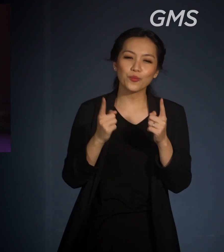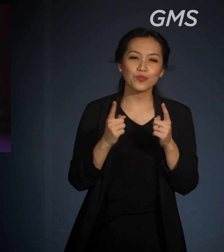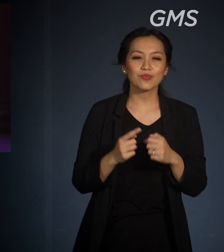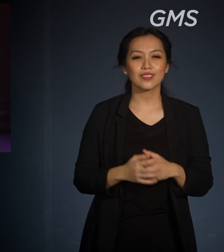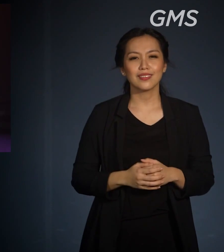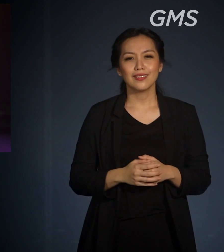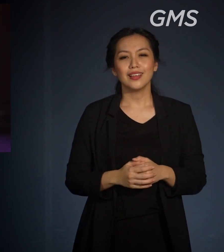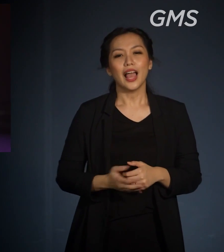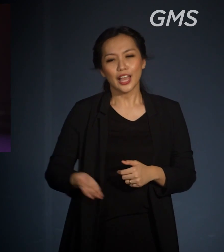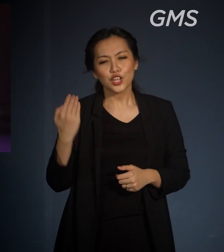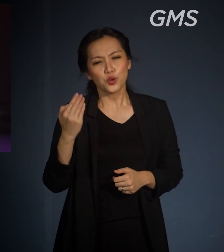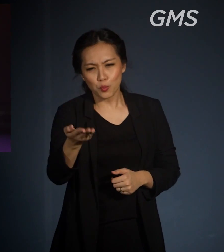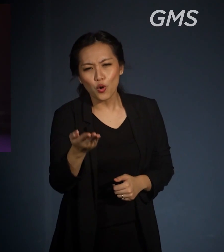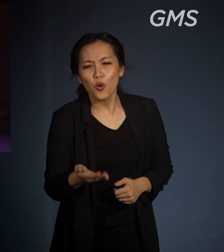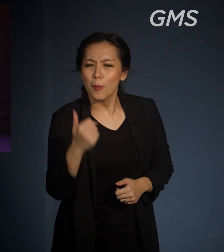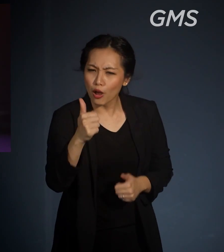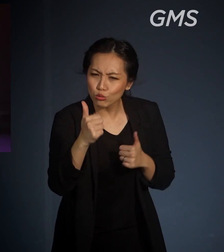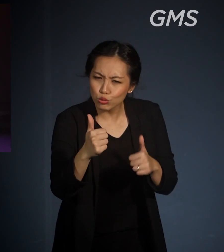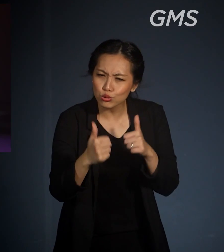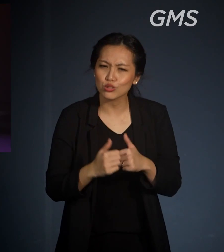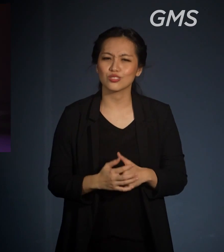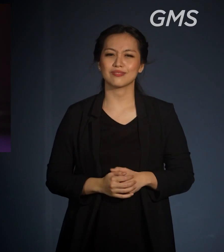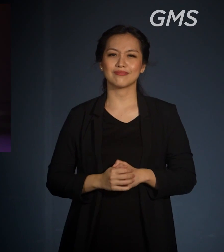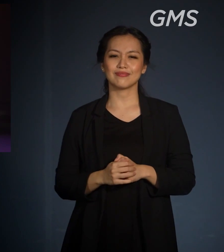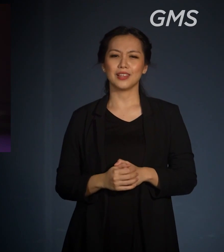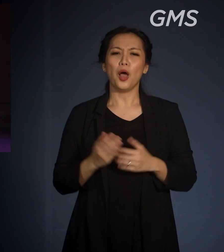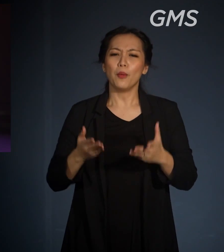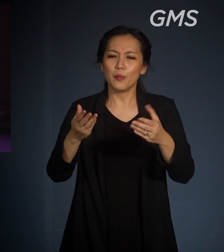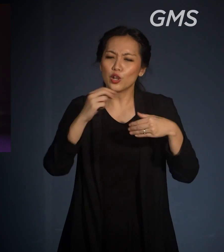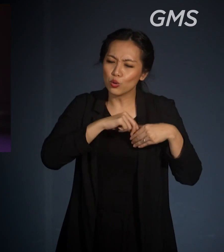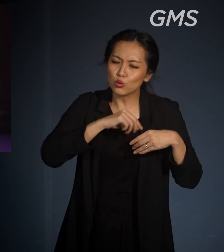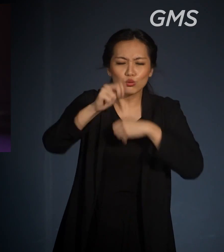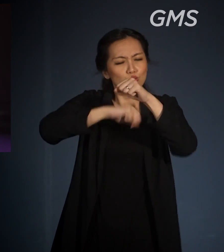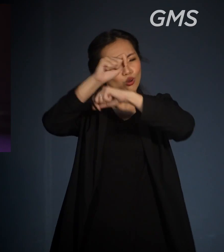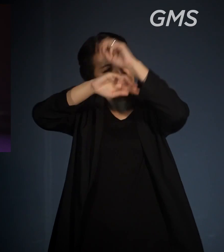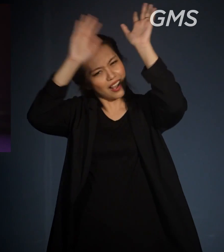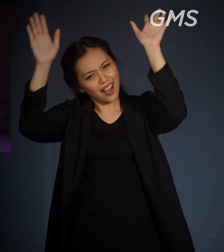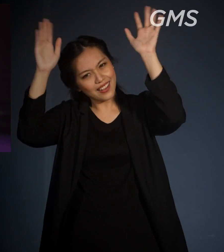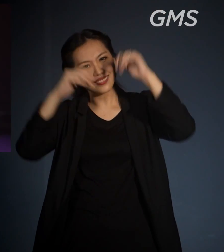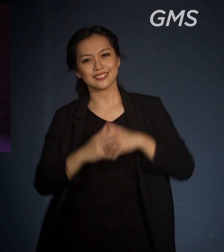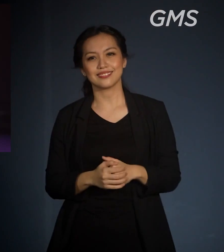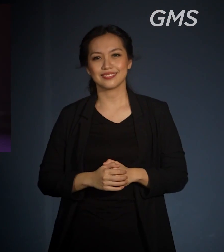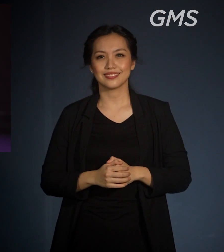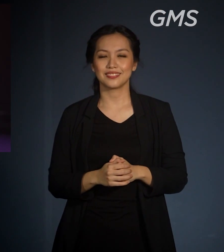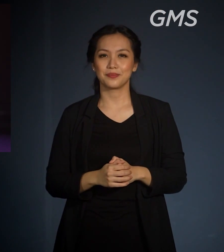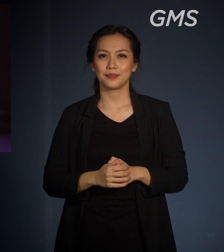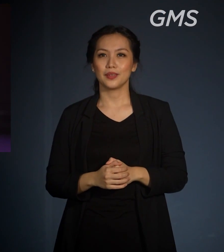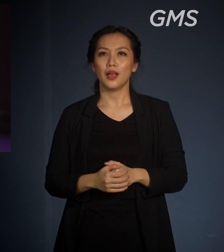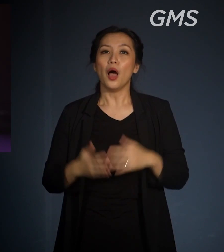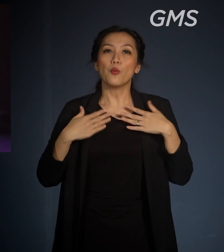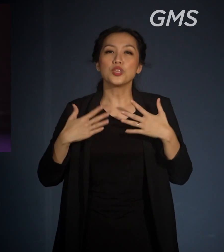menambahkan sesuatu bagi kerajaan surga. Kita dihidupi bahwa hidup kita ini tidak terlalu ringan.